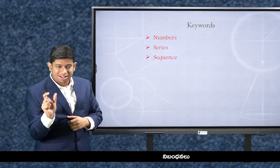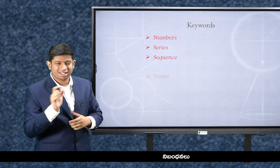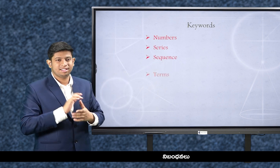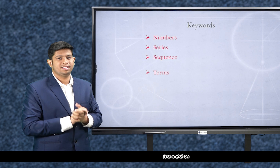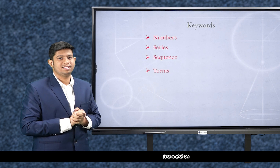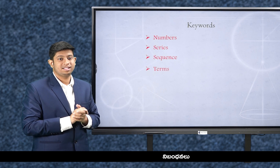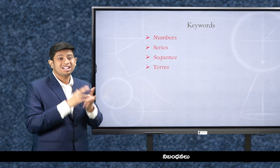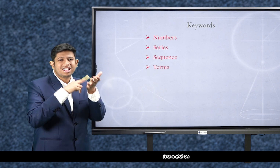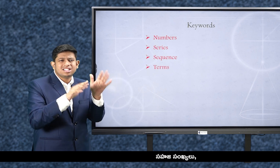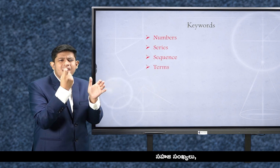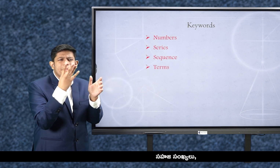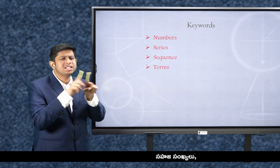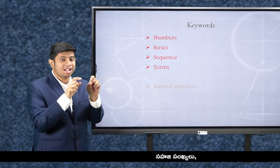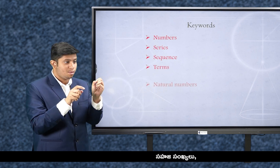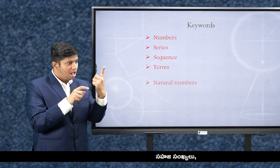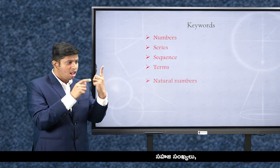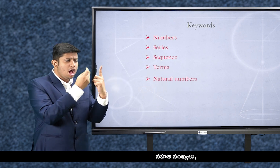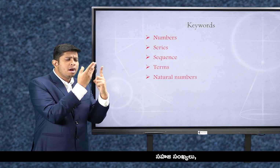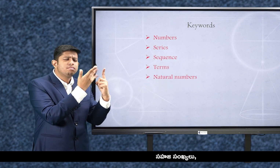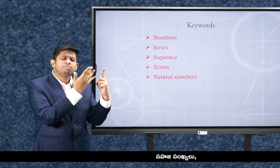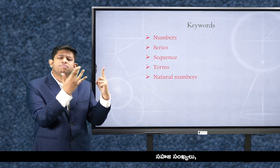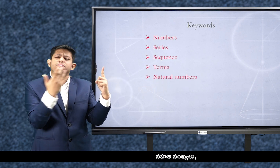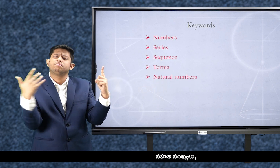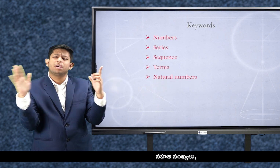నిబంధనలు, సహజ సంఖ్యలు,